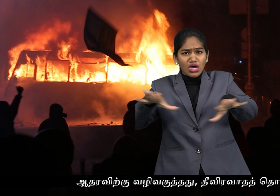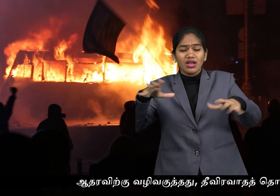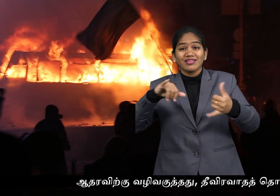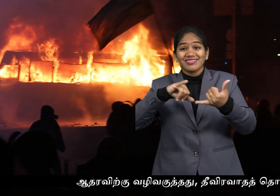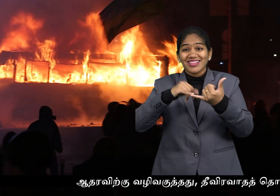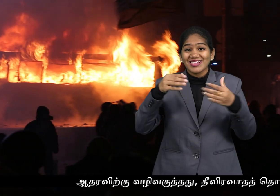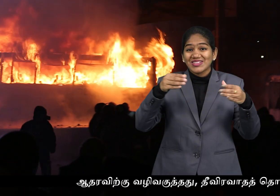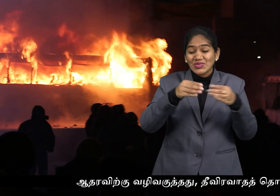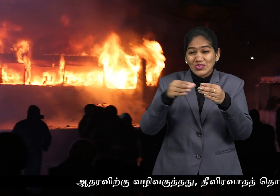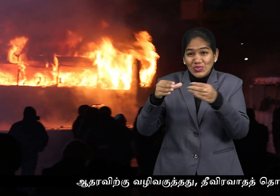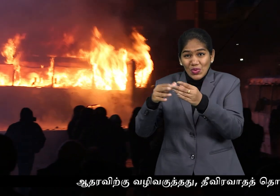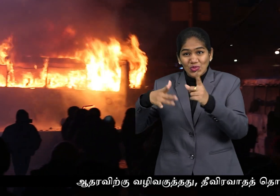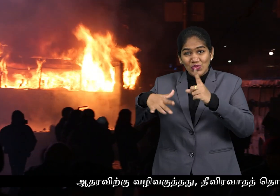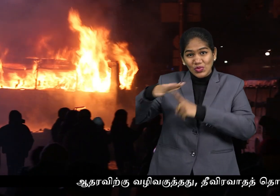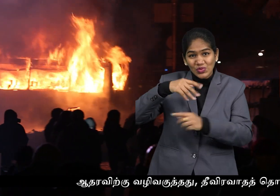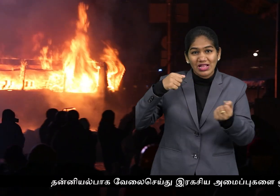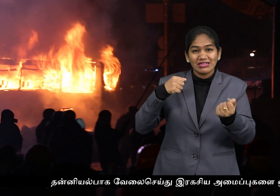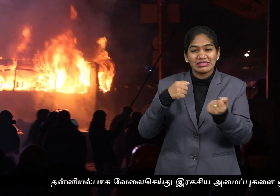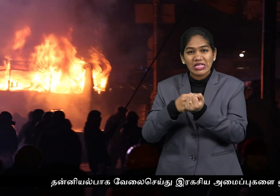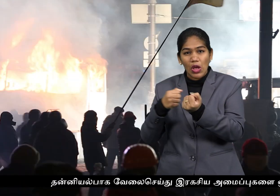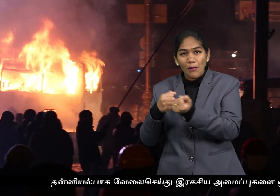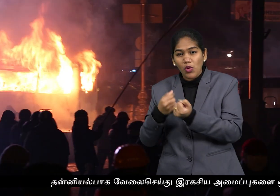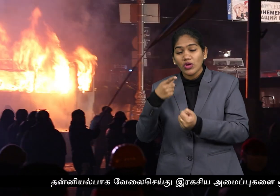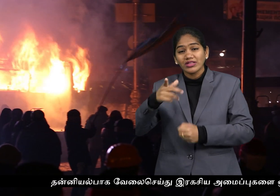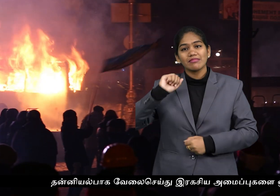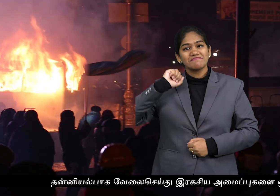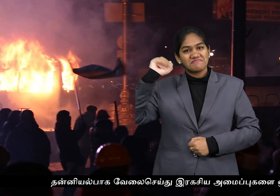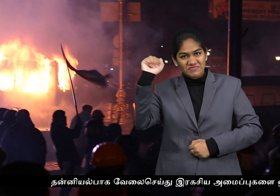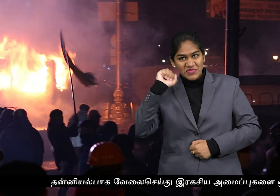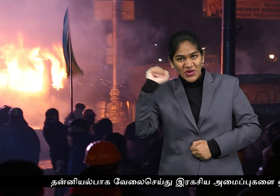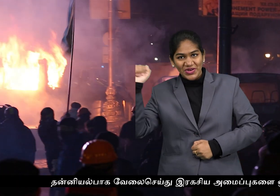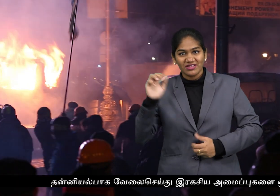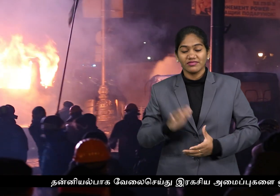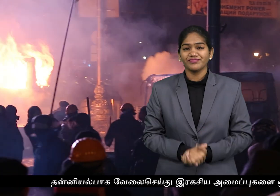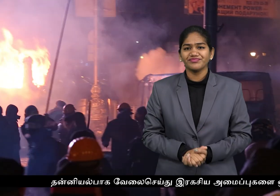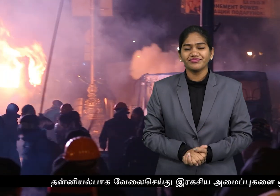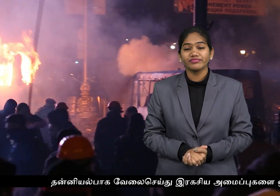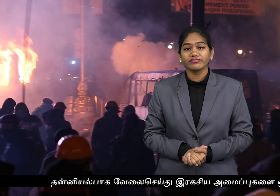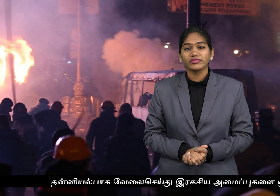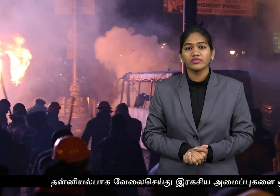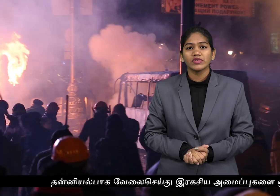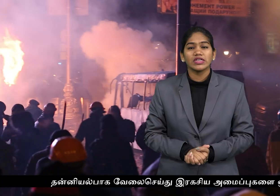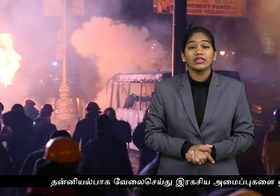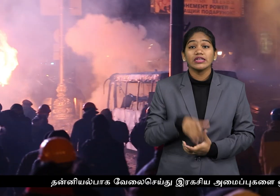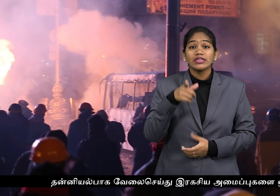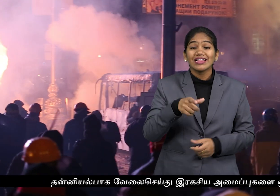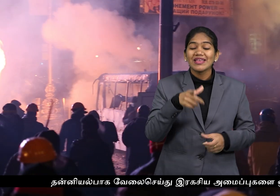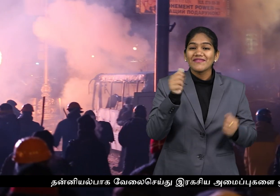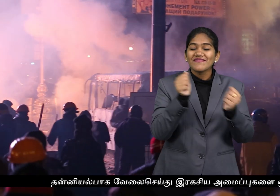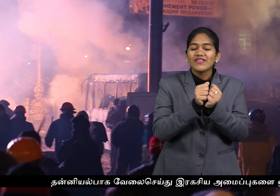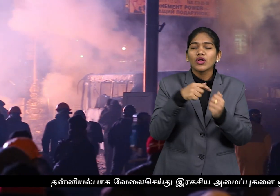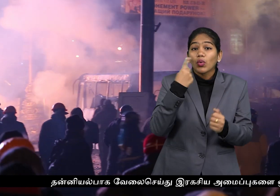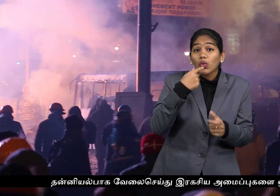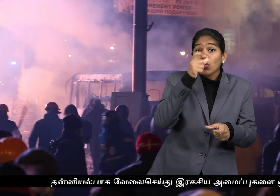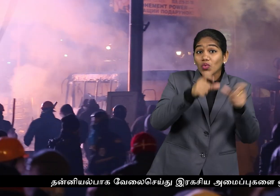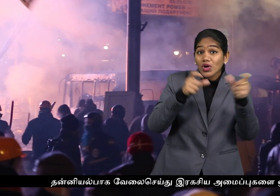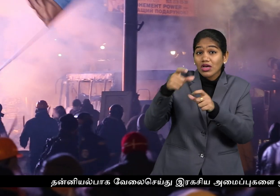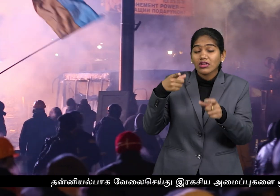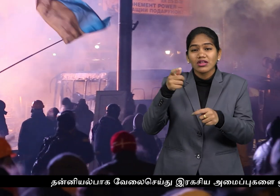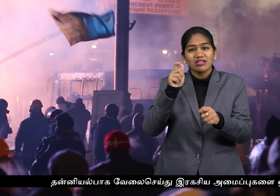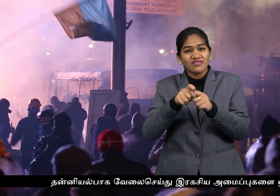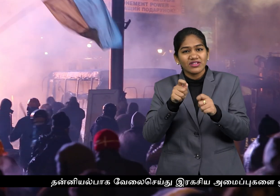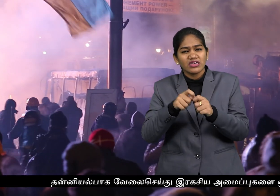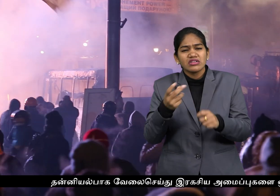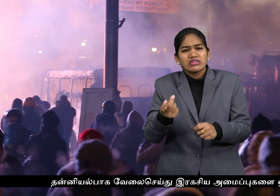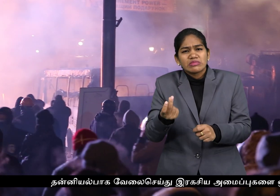வழிவகுத்தது. தீவிரவாத தொழிலாளர்கள் தன்னியல்பாக வேலை செய்து இரகசிய அமைப்புகளை